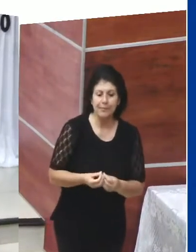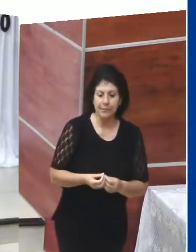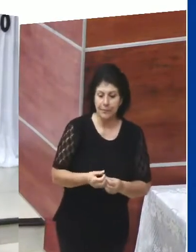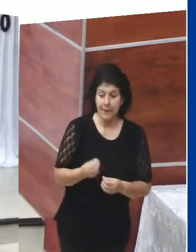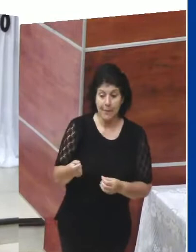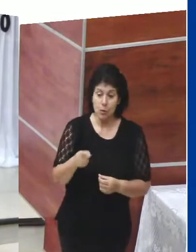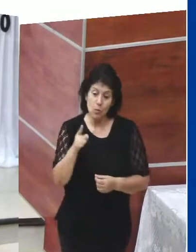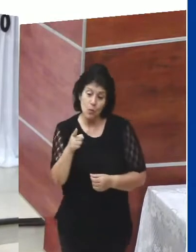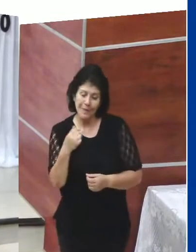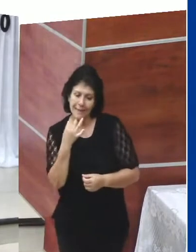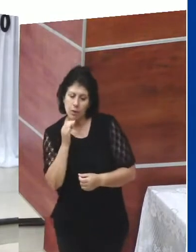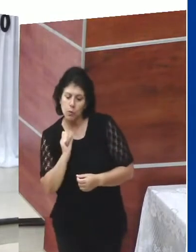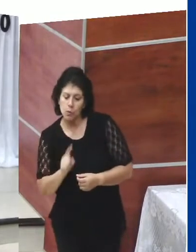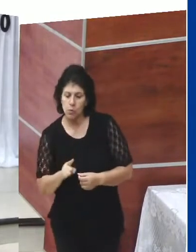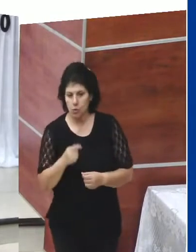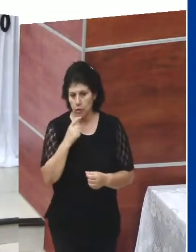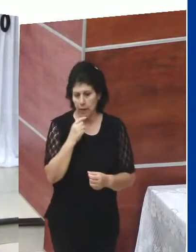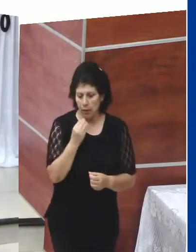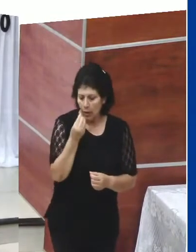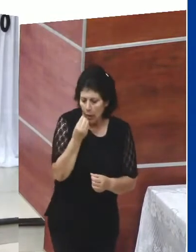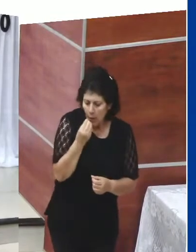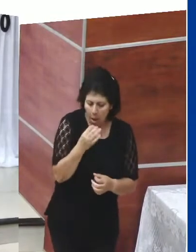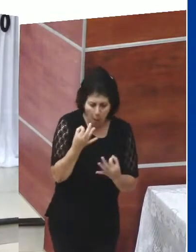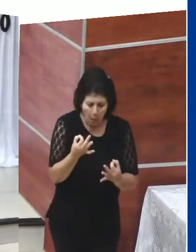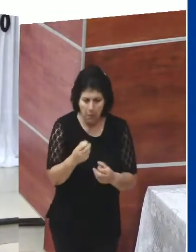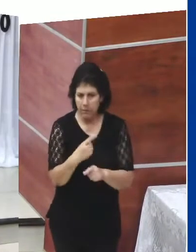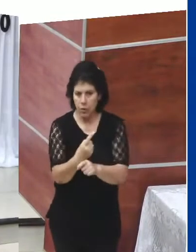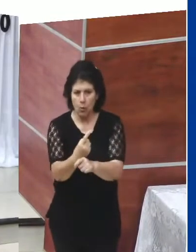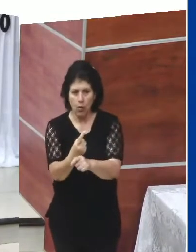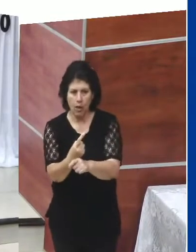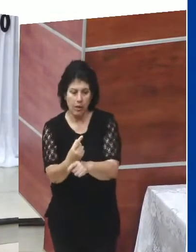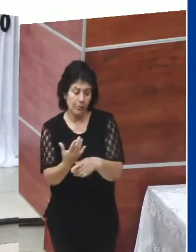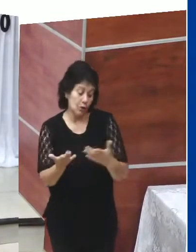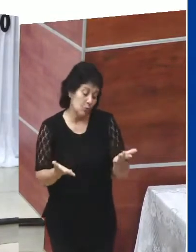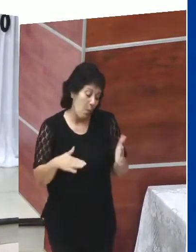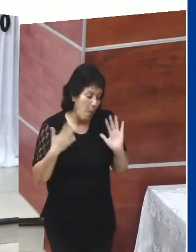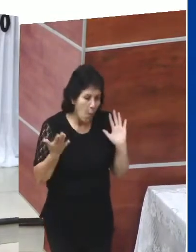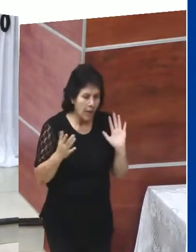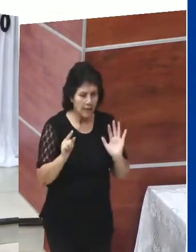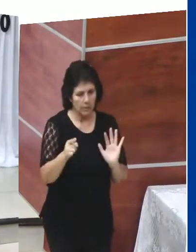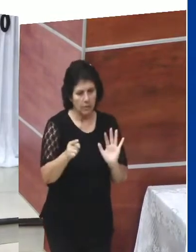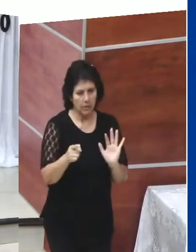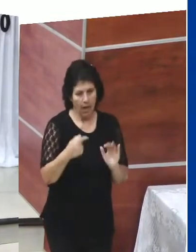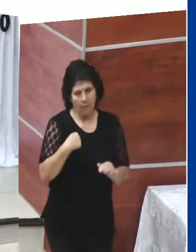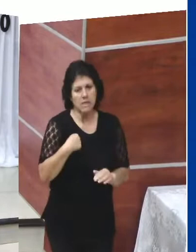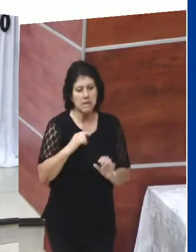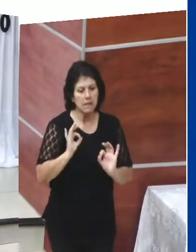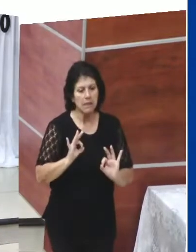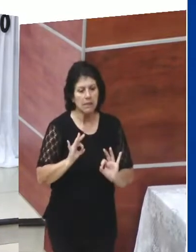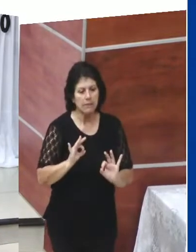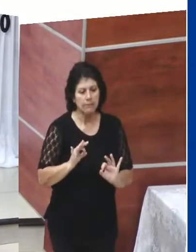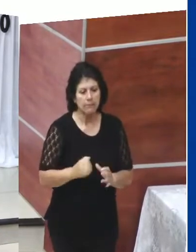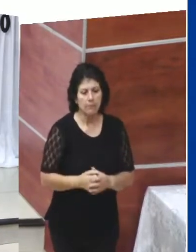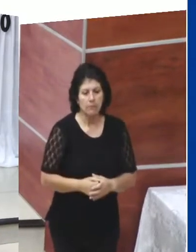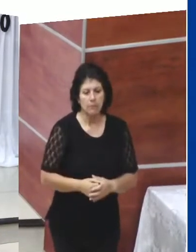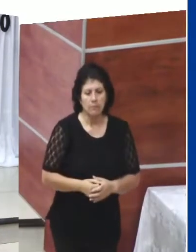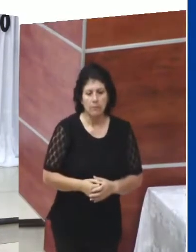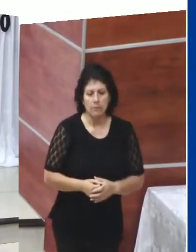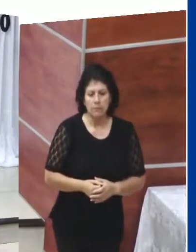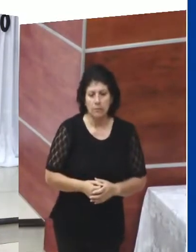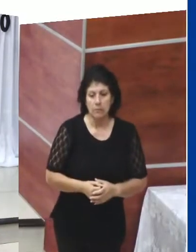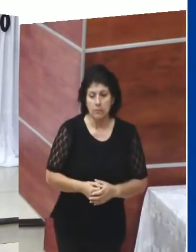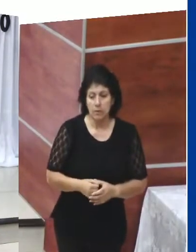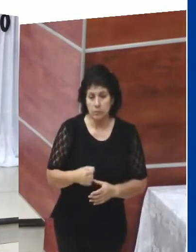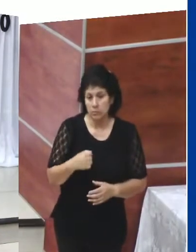si no puede alimentarse correctamente? Bueno, probablemente no te pasó, pero a mí sí me pasó.